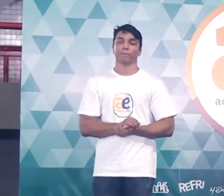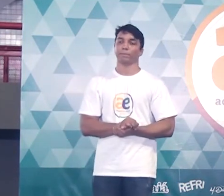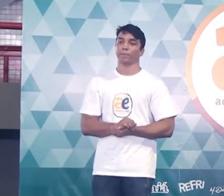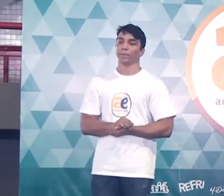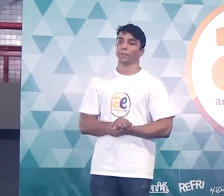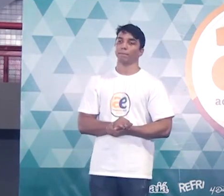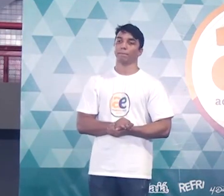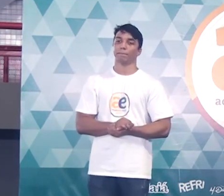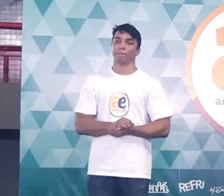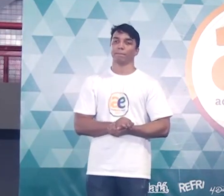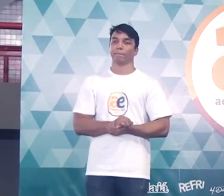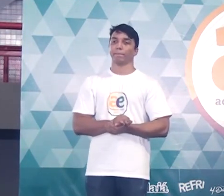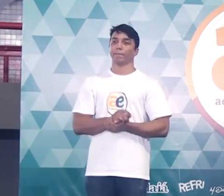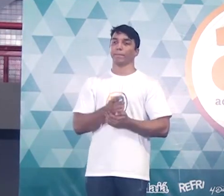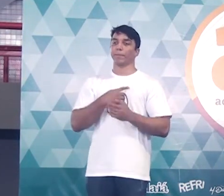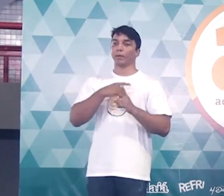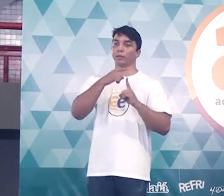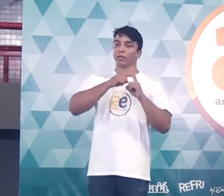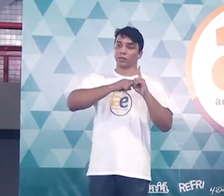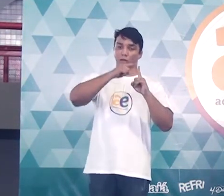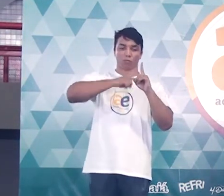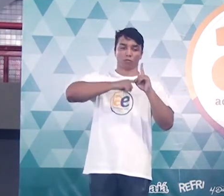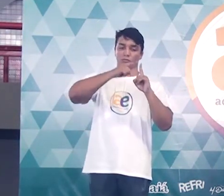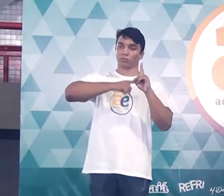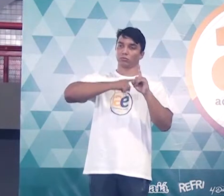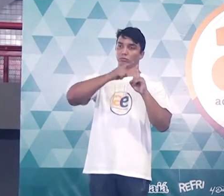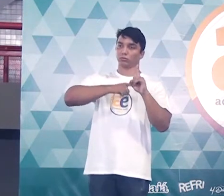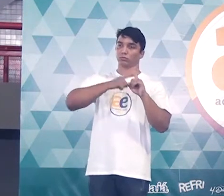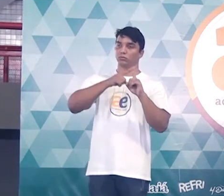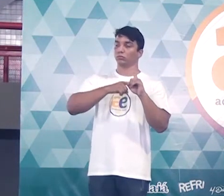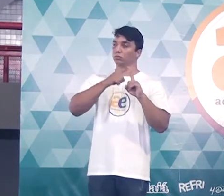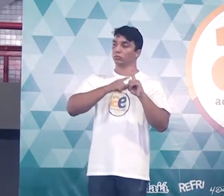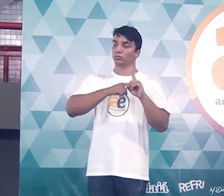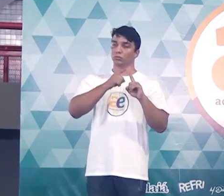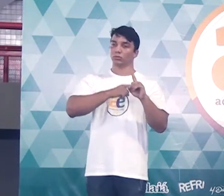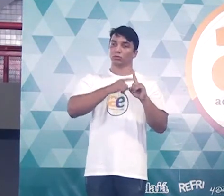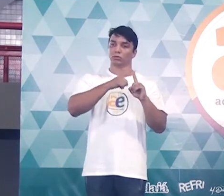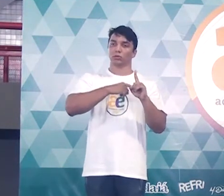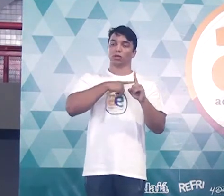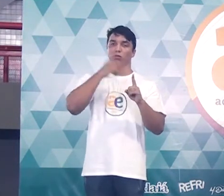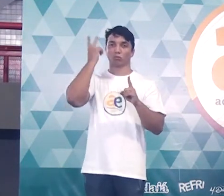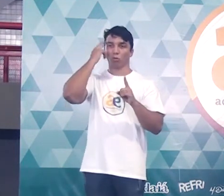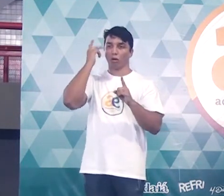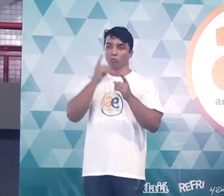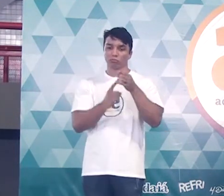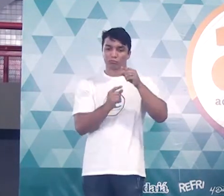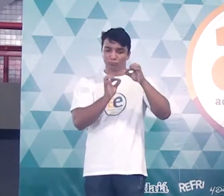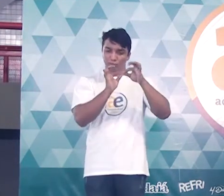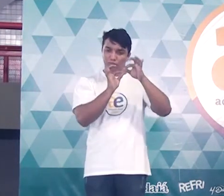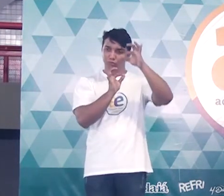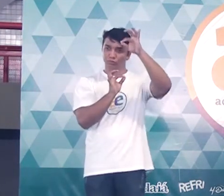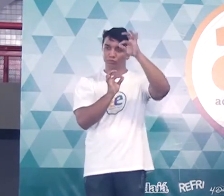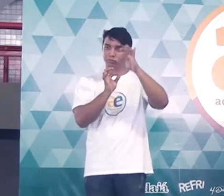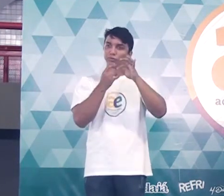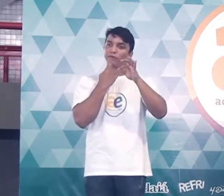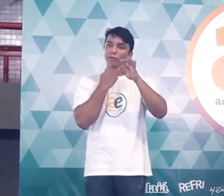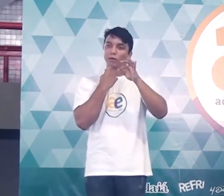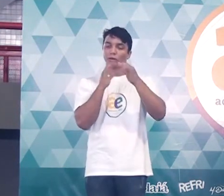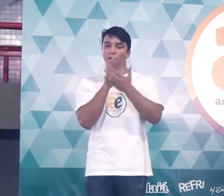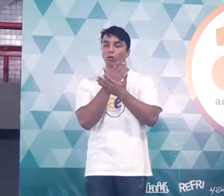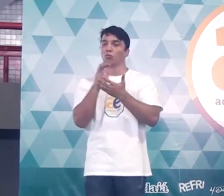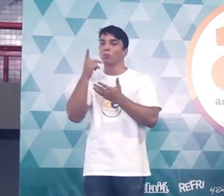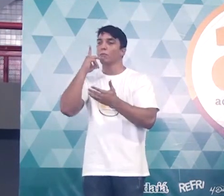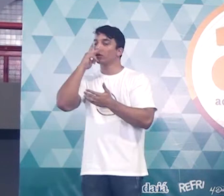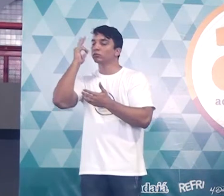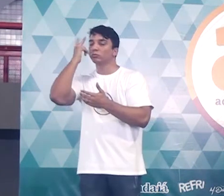Bom, o termômetro digital e o termômetro comum, que a gente chama de analógico, né? O digital, ele